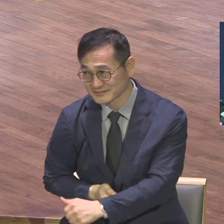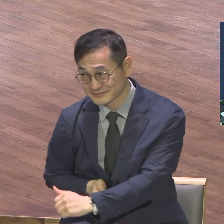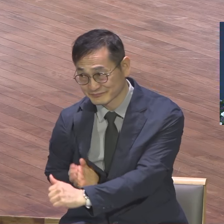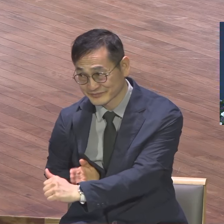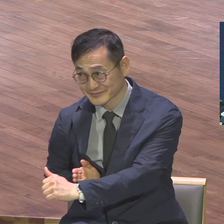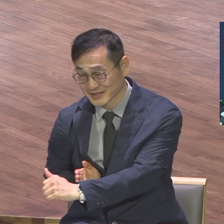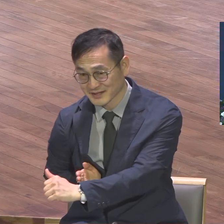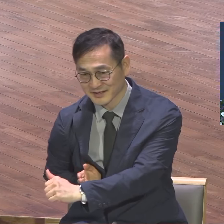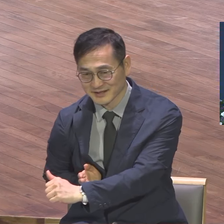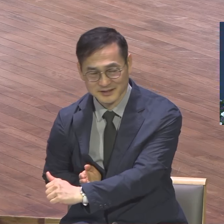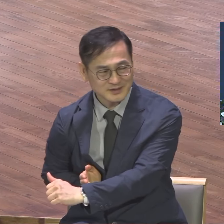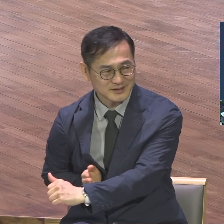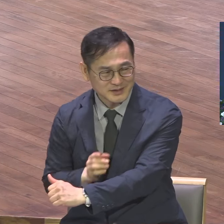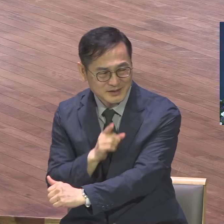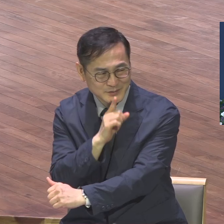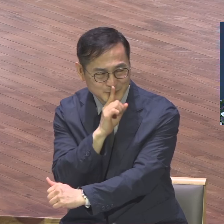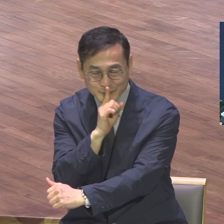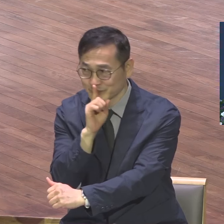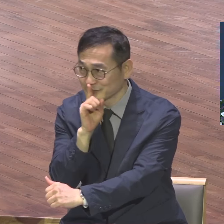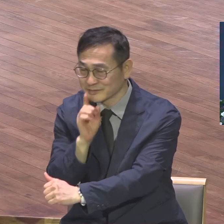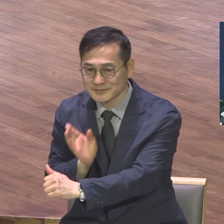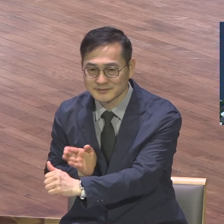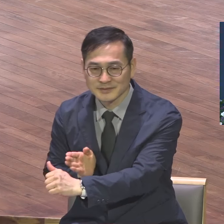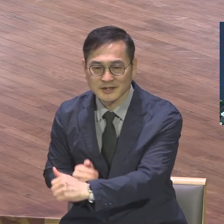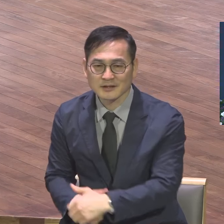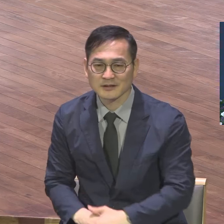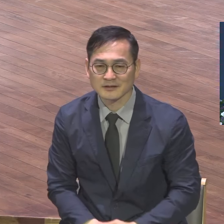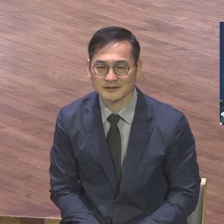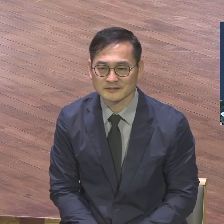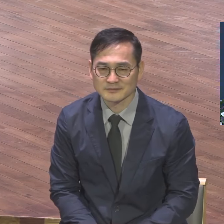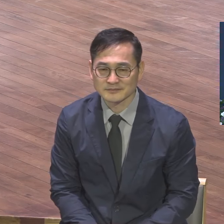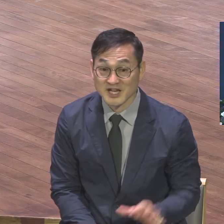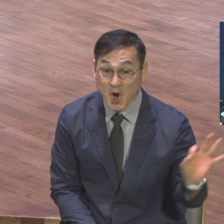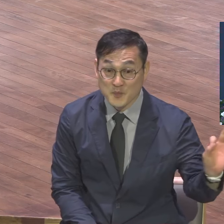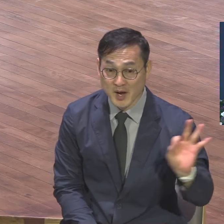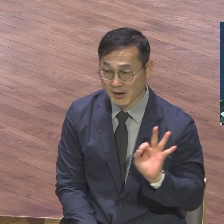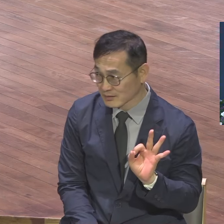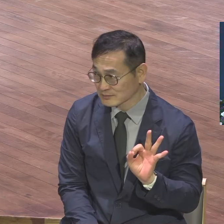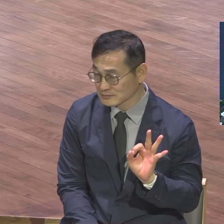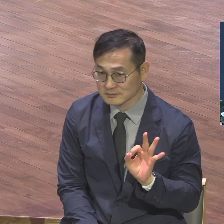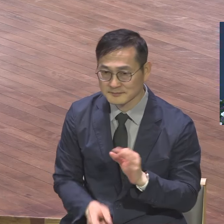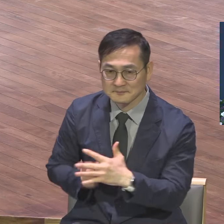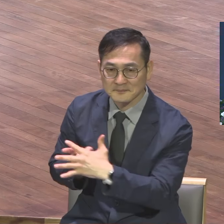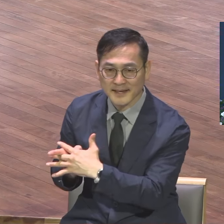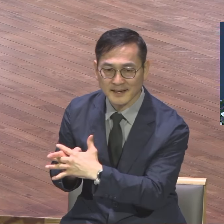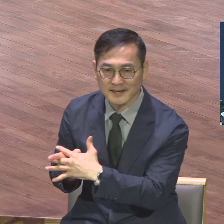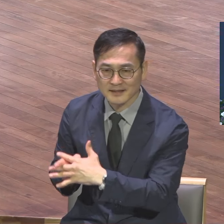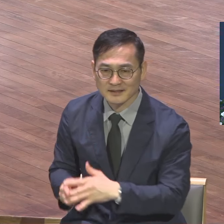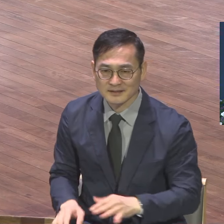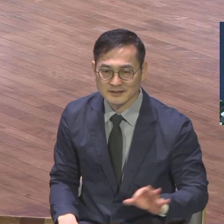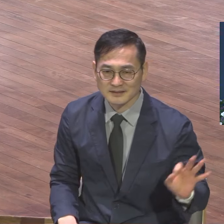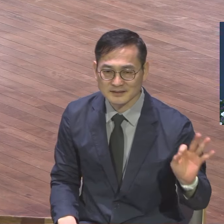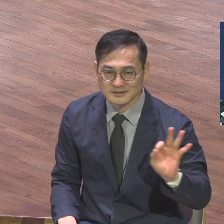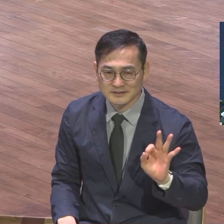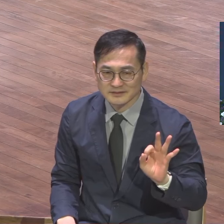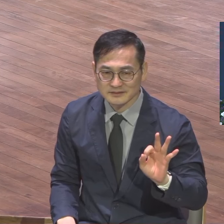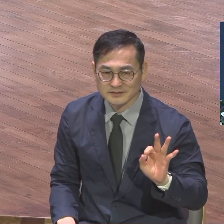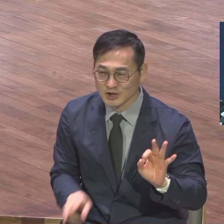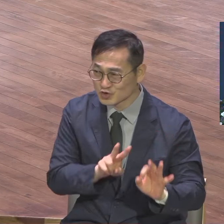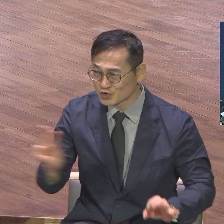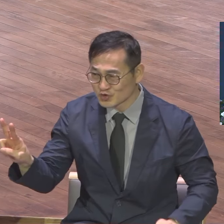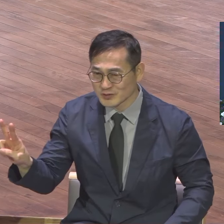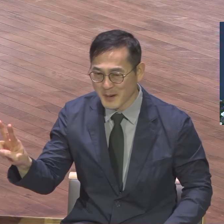이 내용 중에 이 내용을요 나중에 제자들 10명이 알게 됐어요. 예수님께서 둘이가 살짝